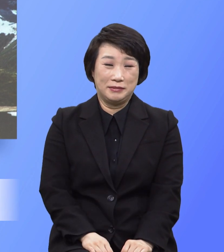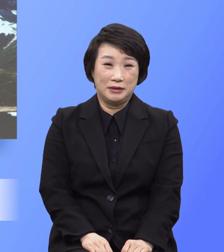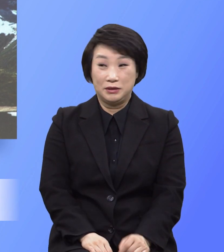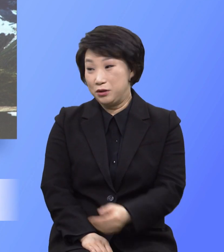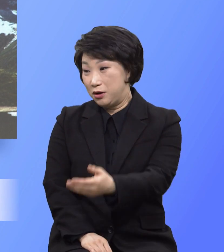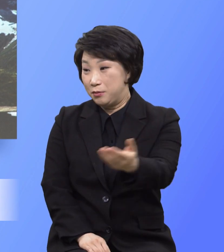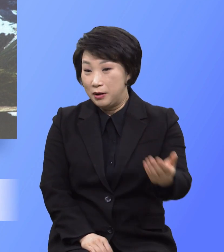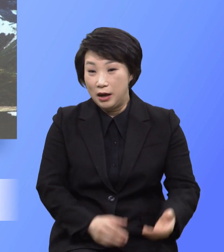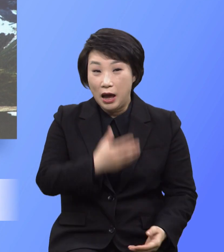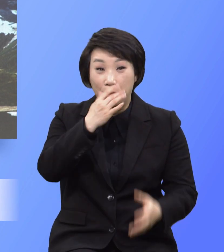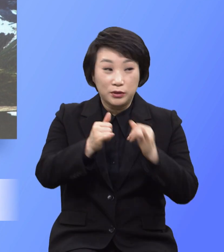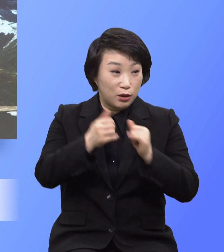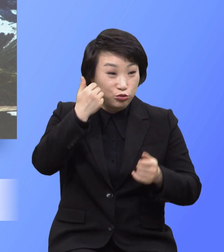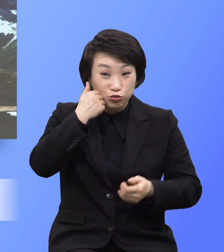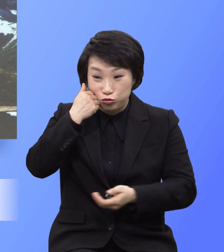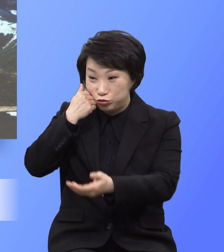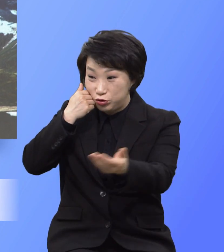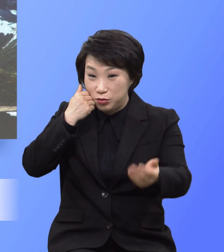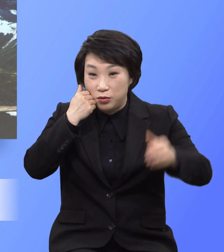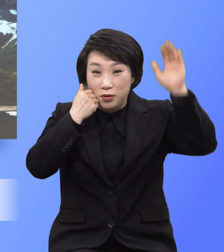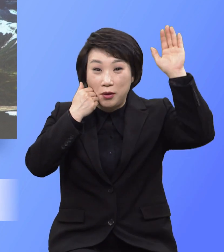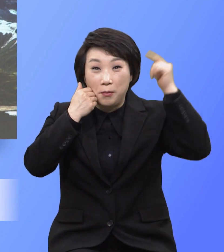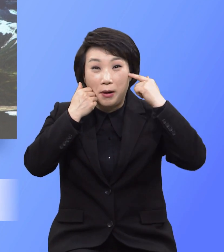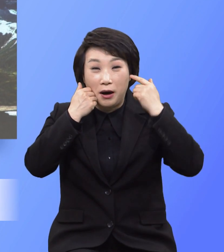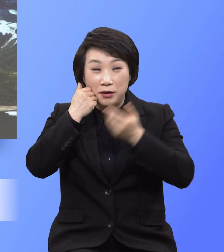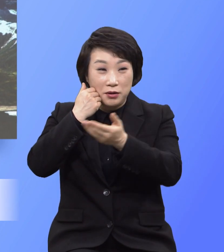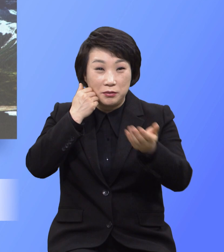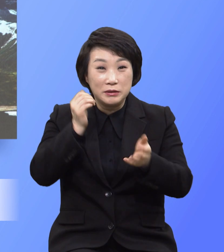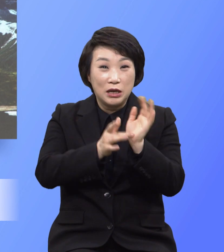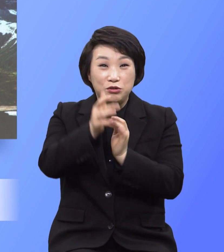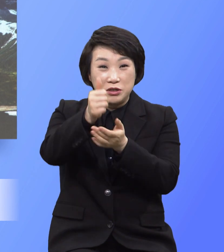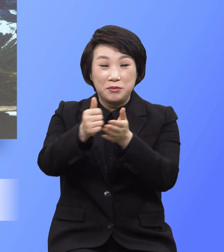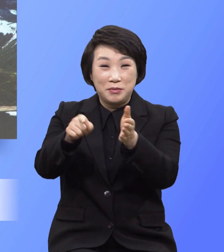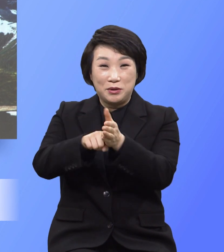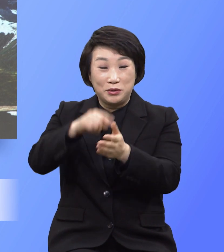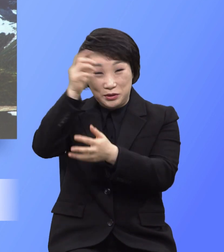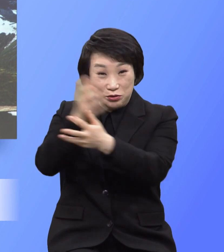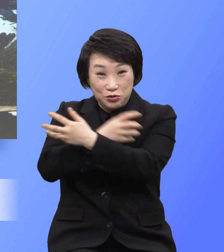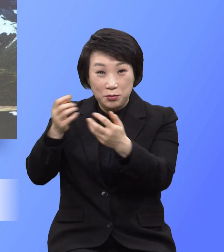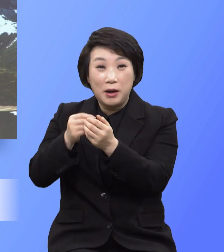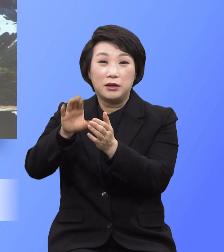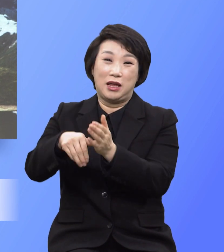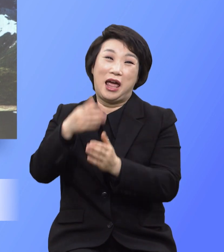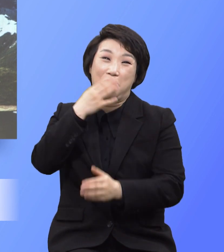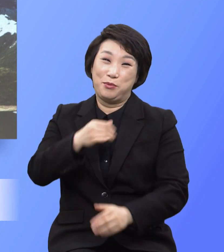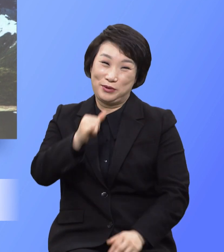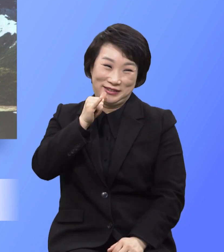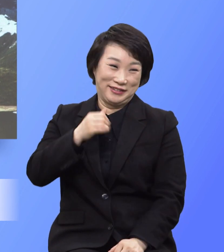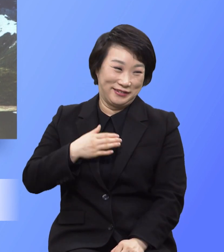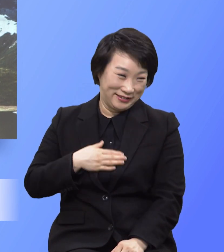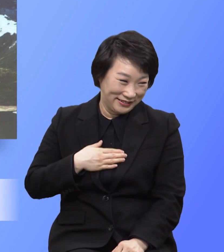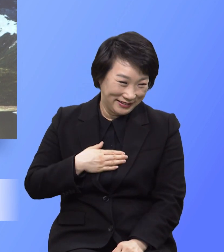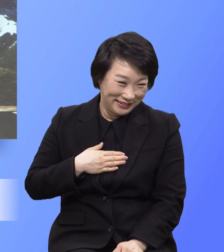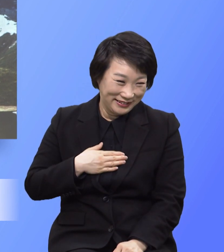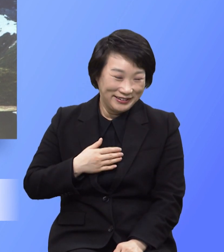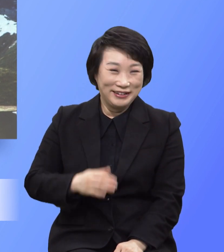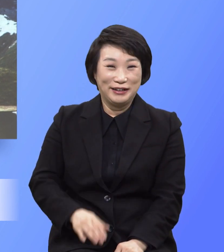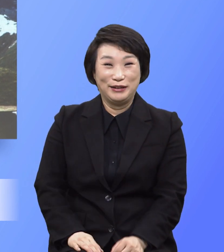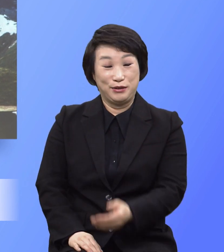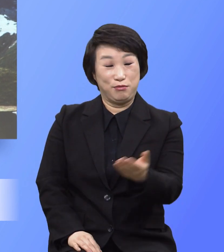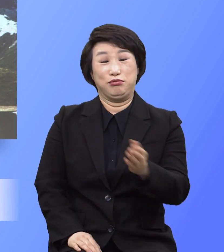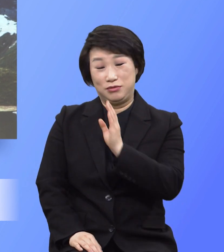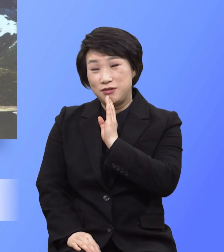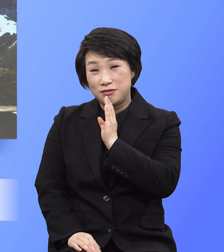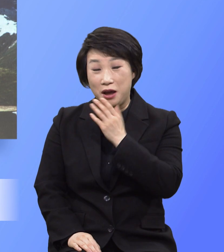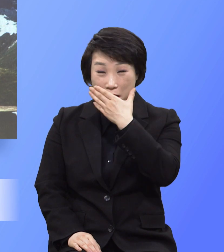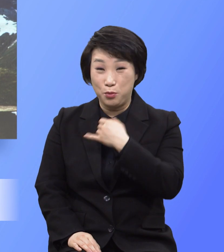여기 행복한 사람 누구 있습니까? 예수 믿고 성령 충만하면 행복해요. 그건